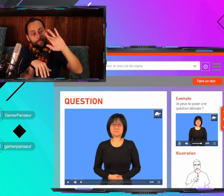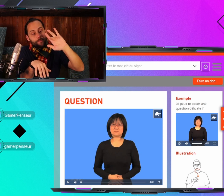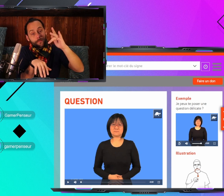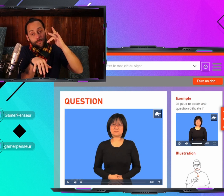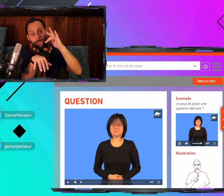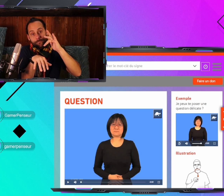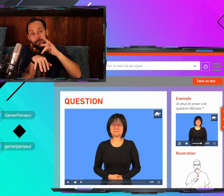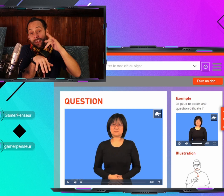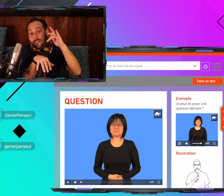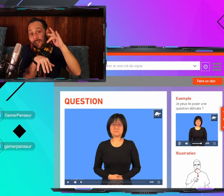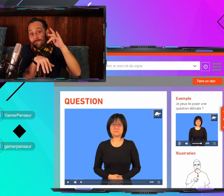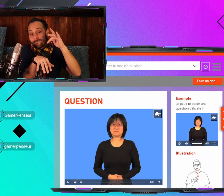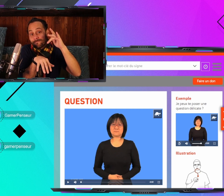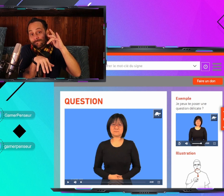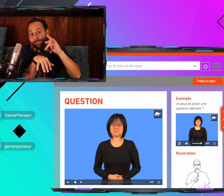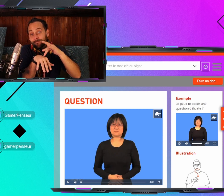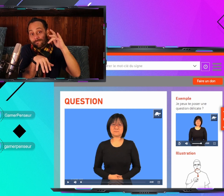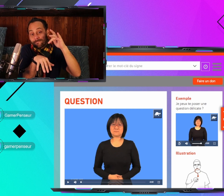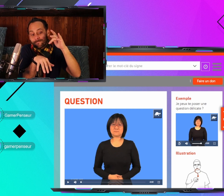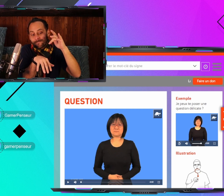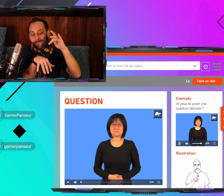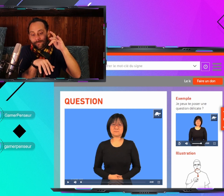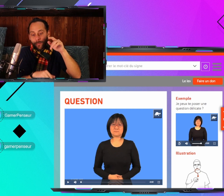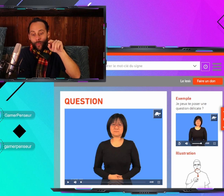opposée. Délicat.